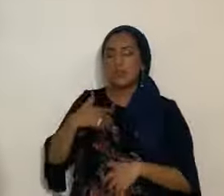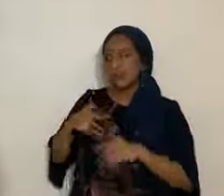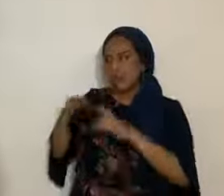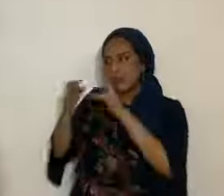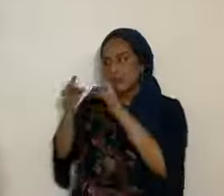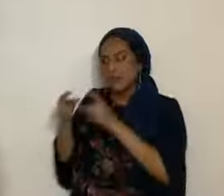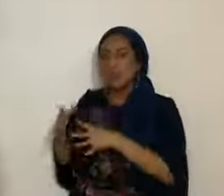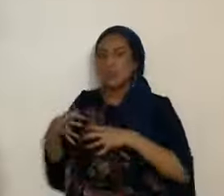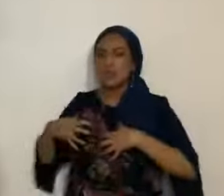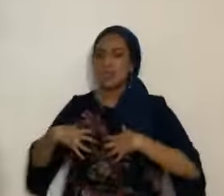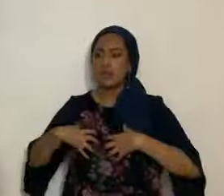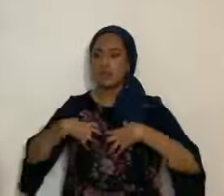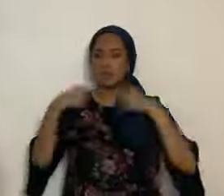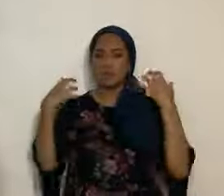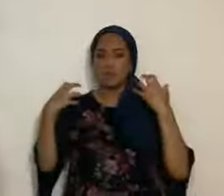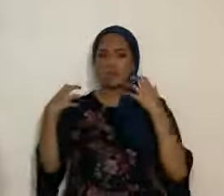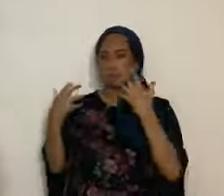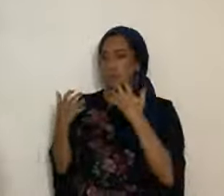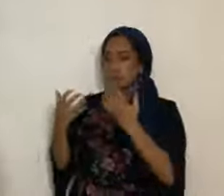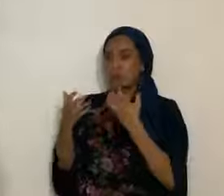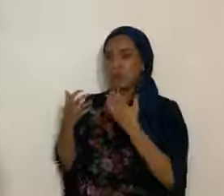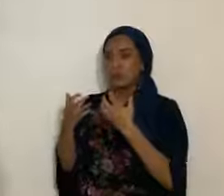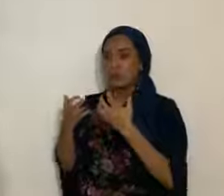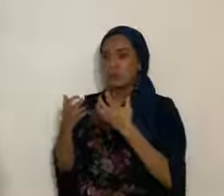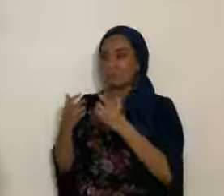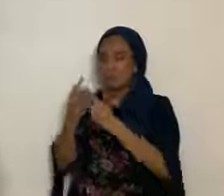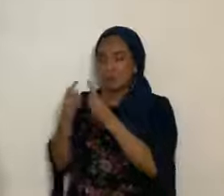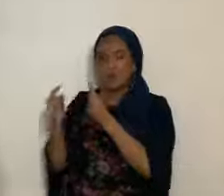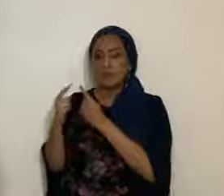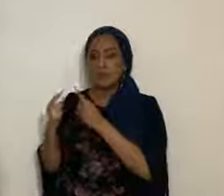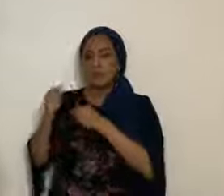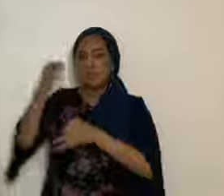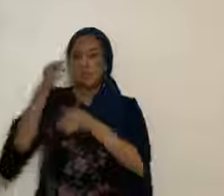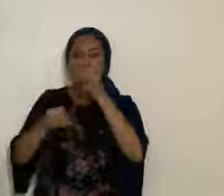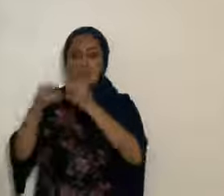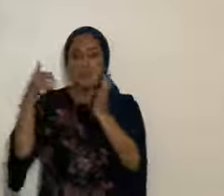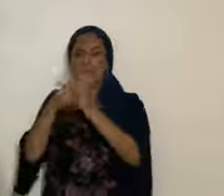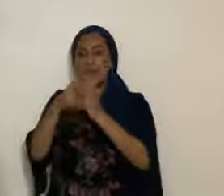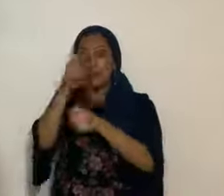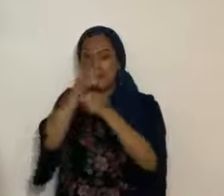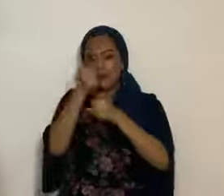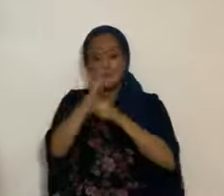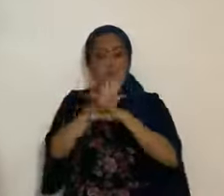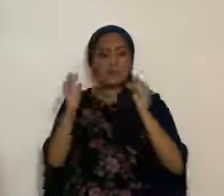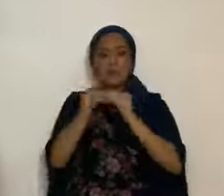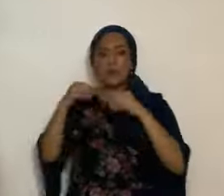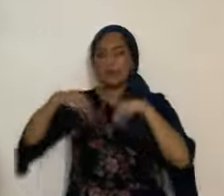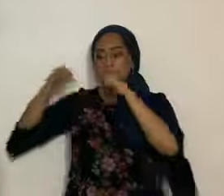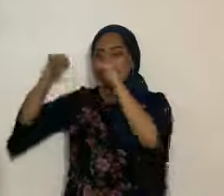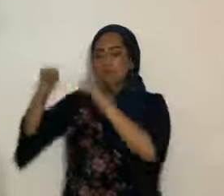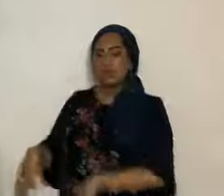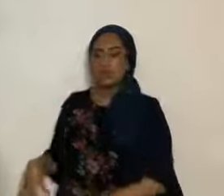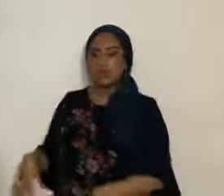coraje, la venganza, el juicio contra sus hermanos, hacer a un